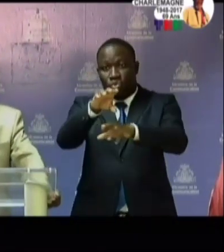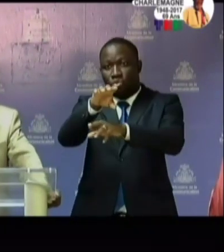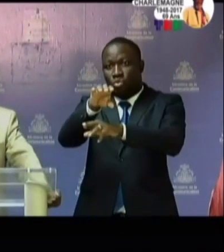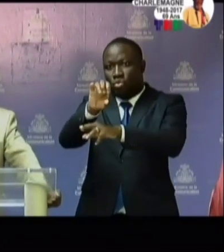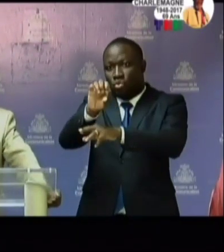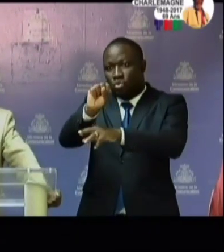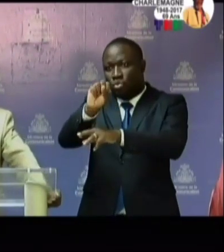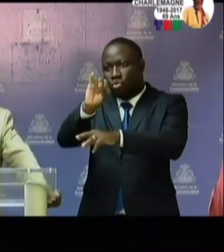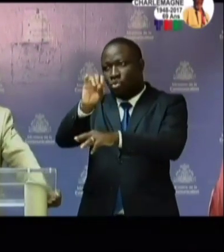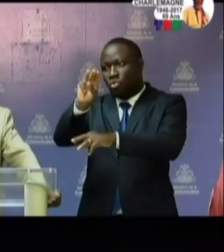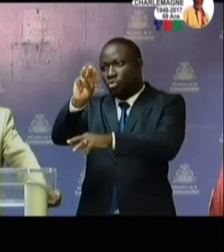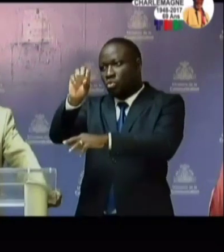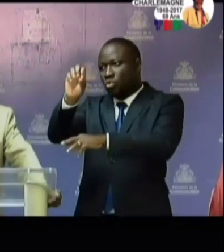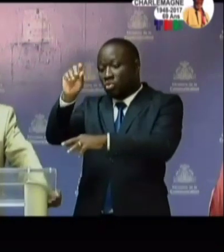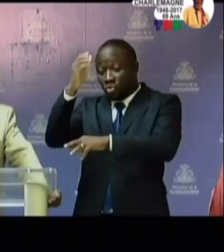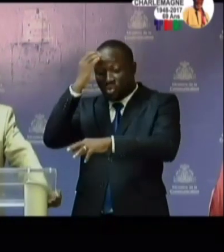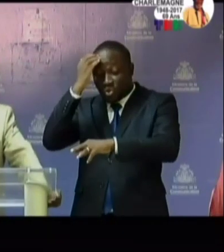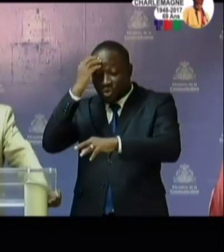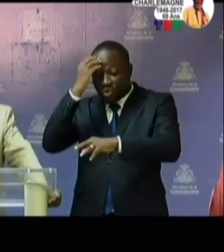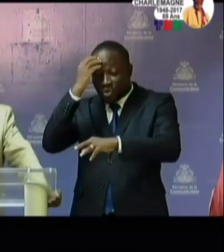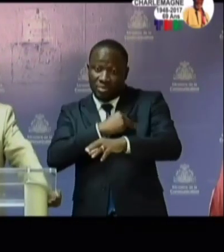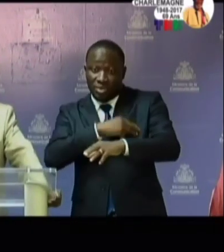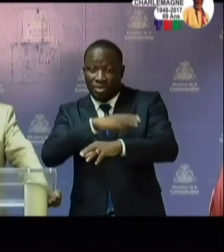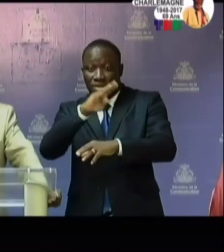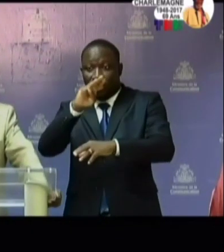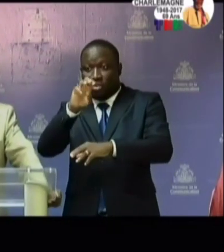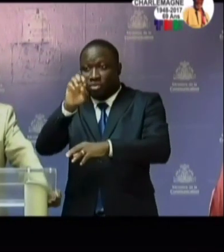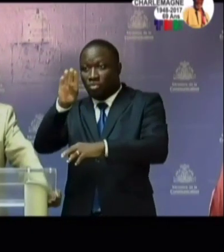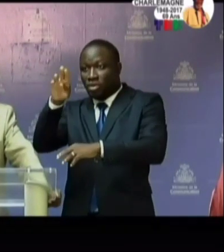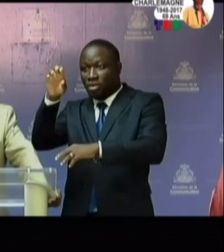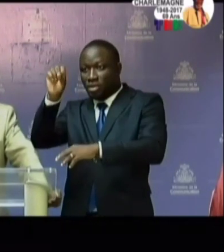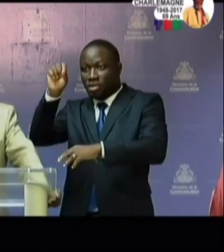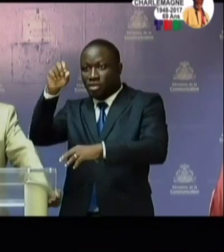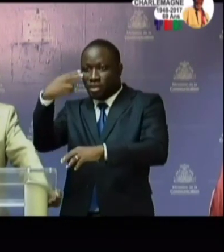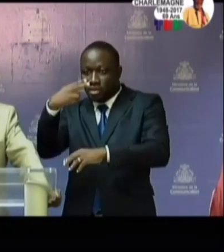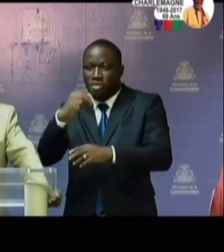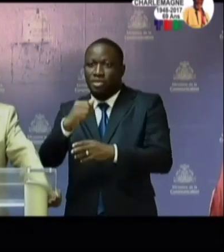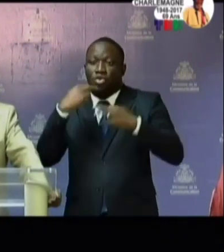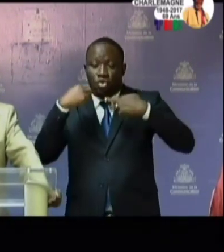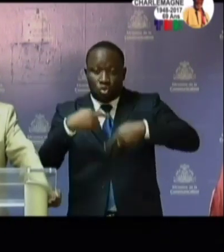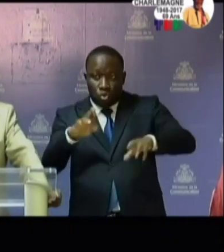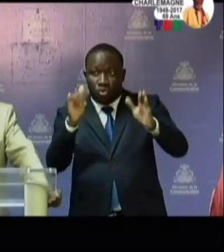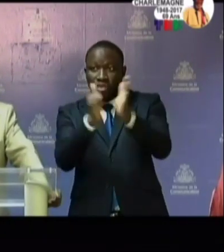c'est route MEBSH là, que nous avons passé là dans l'aime sous-ticance. Et